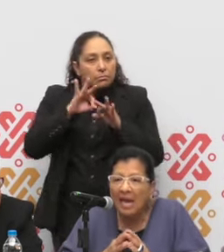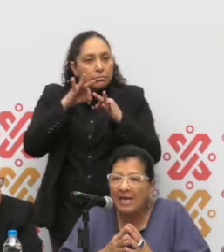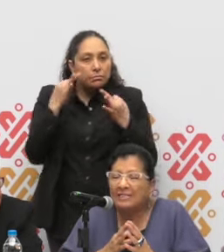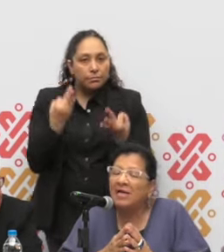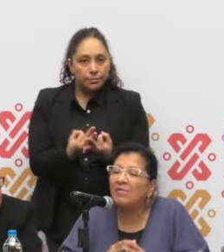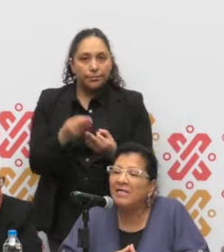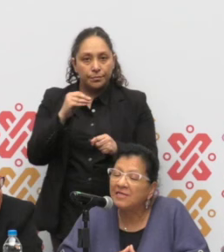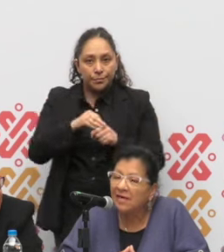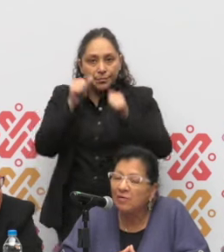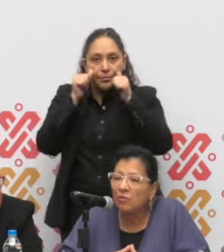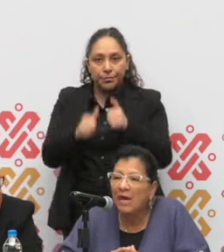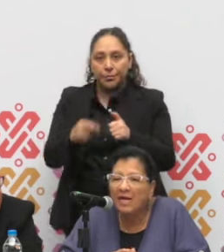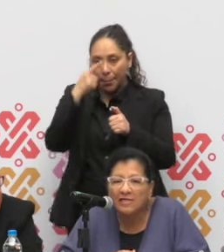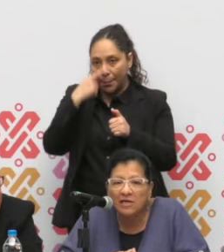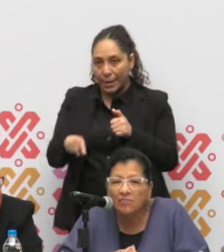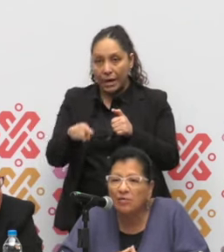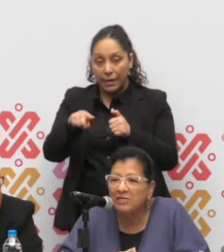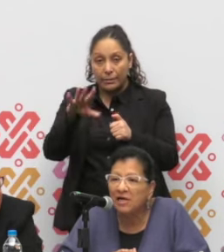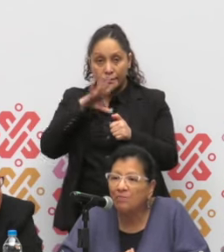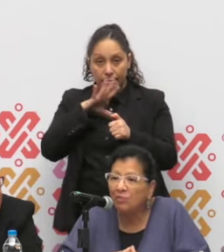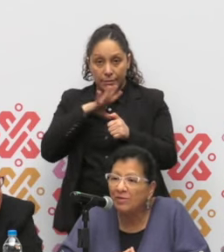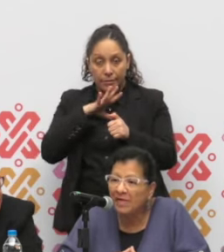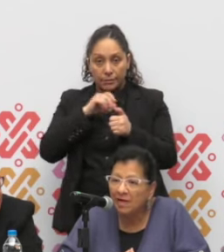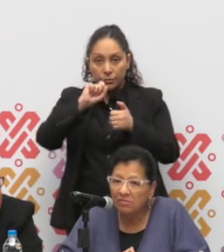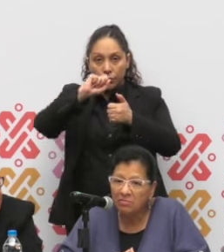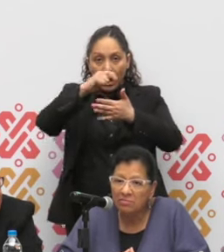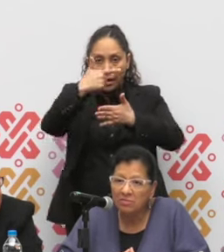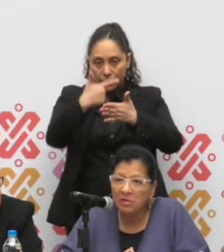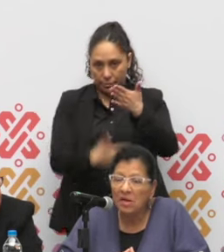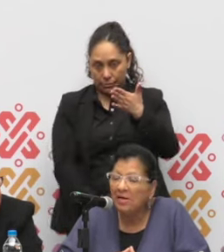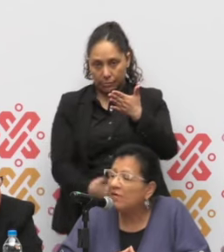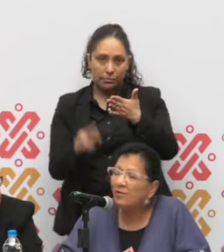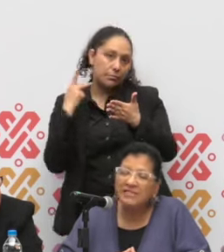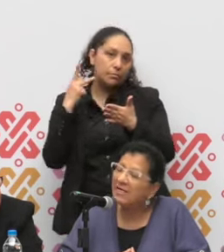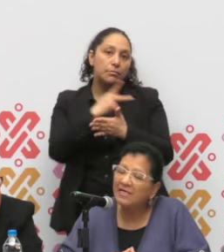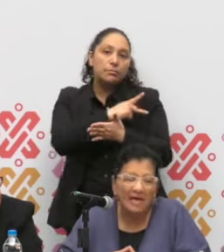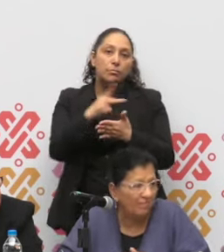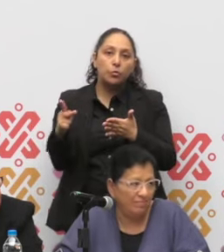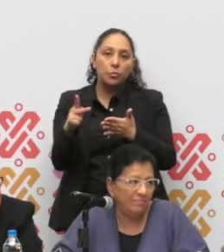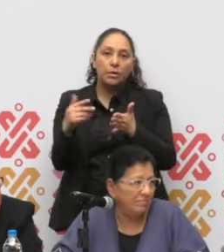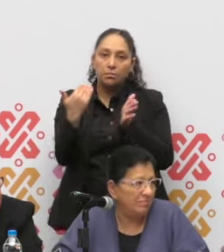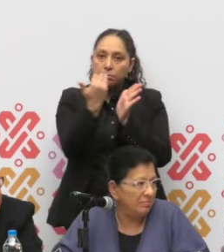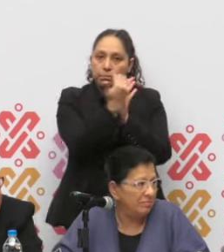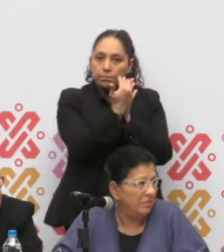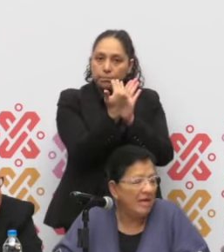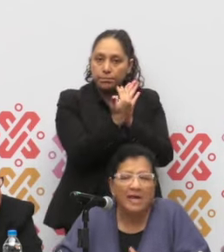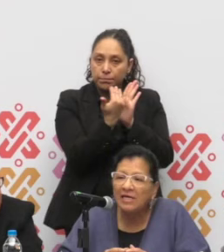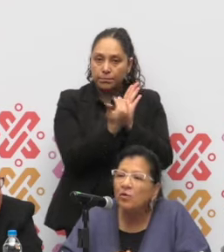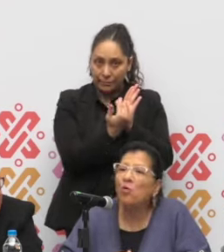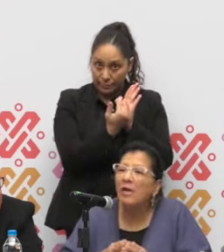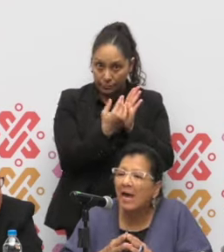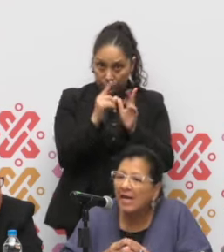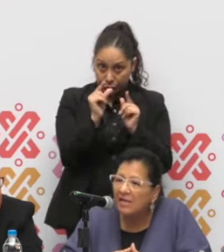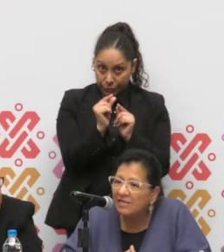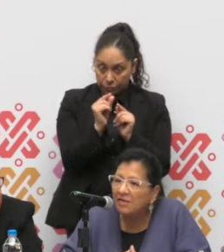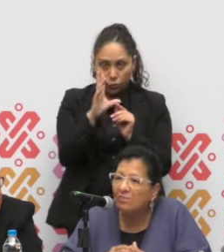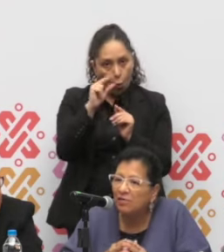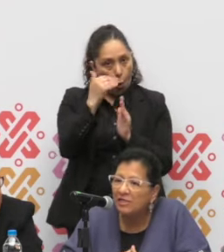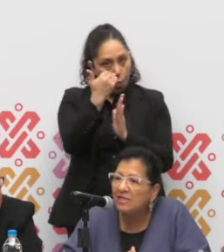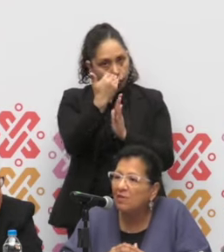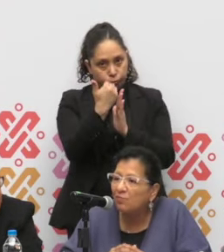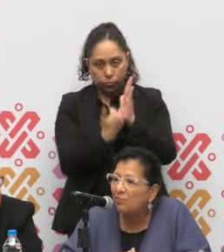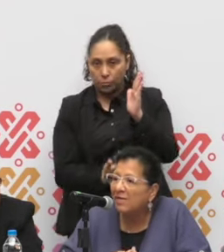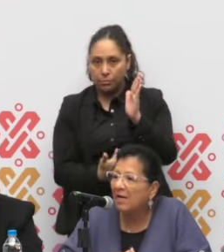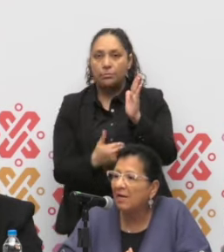de establecer una agenda de política pública que no es chiquita, es una agenda